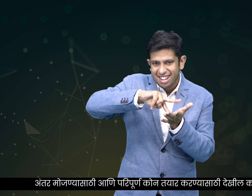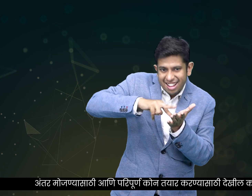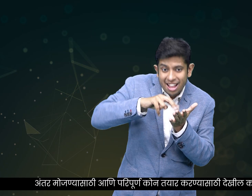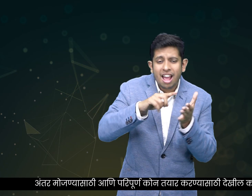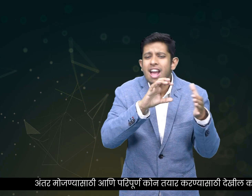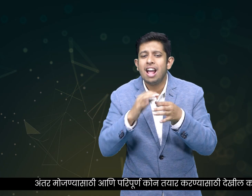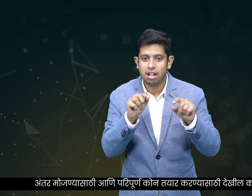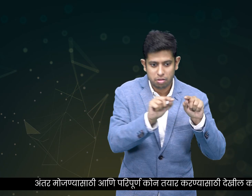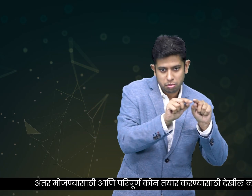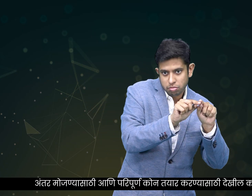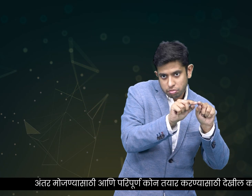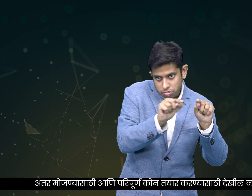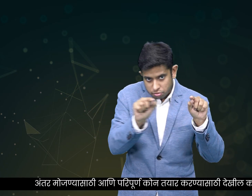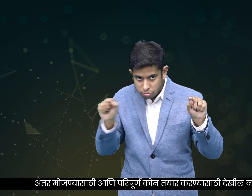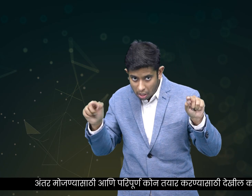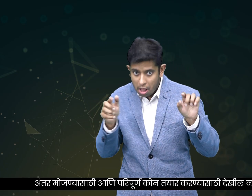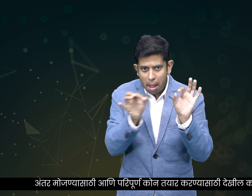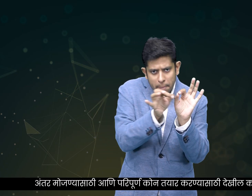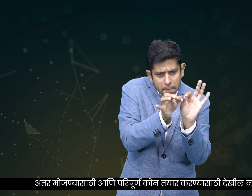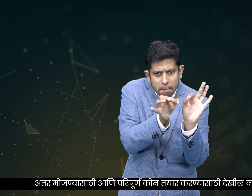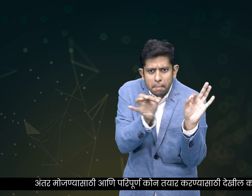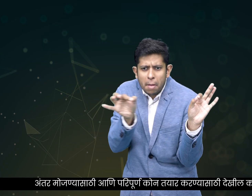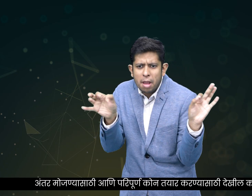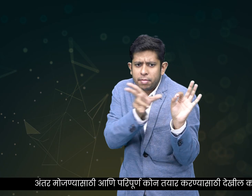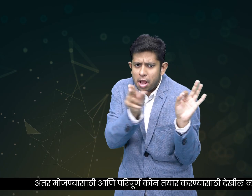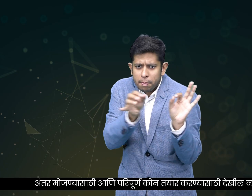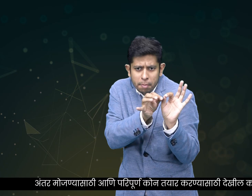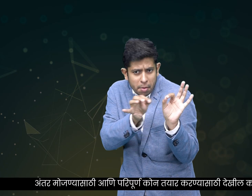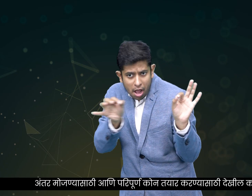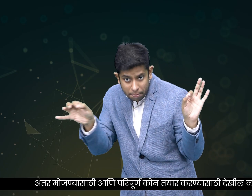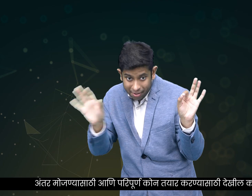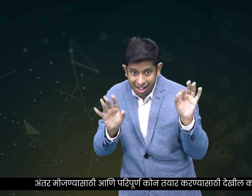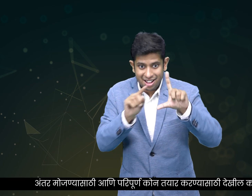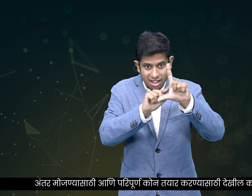अंतर मोजण्यासाठी आणि परिपूर्ण कोन तयार करण्यासाठी देखील करू शकता.